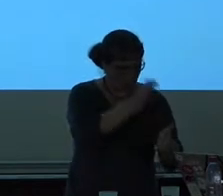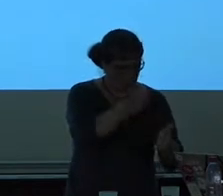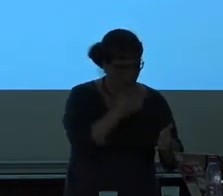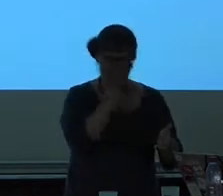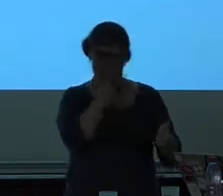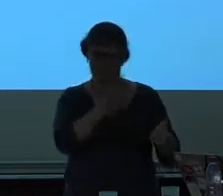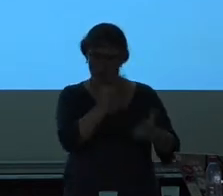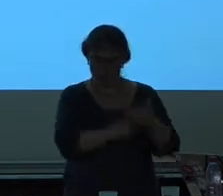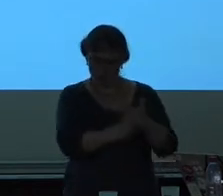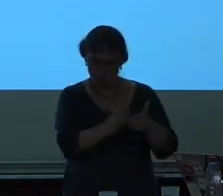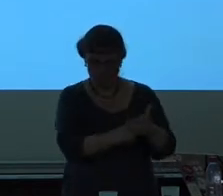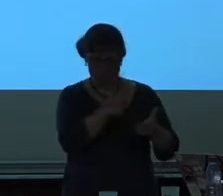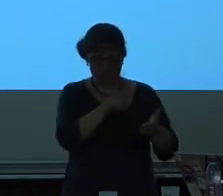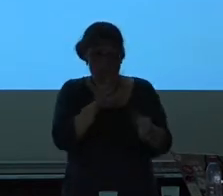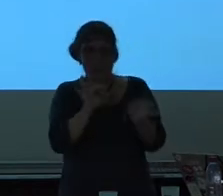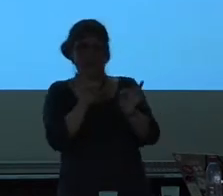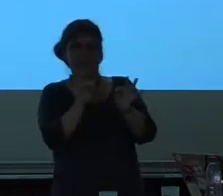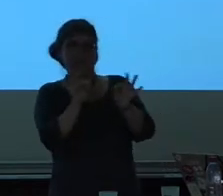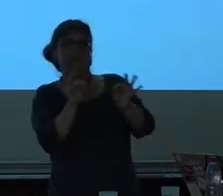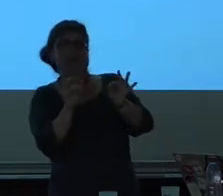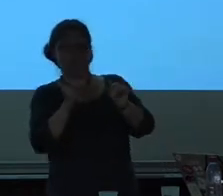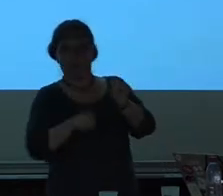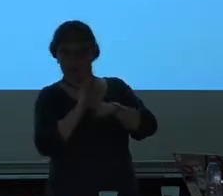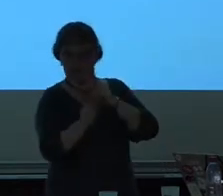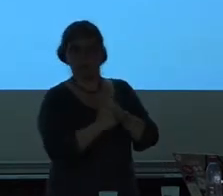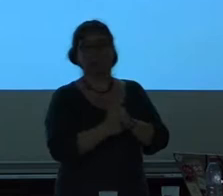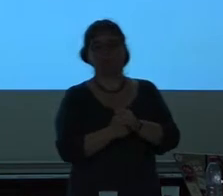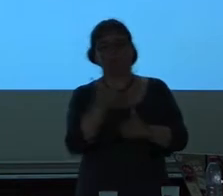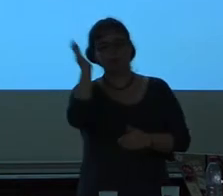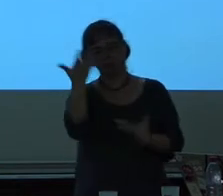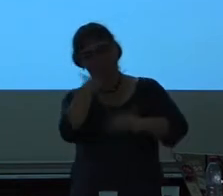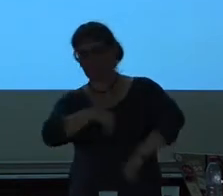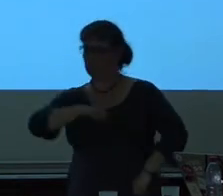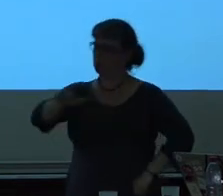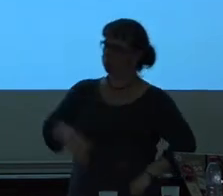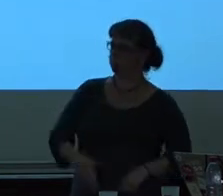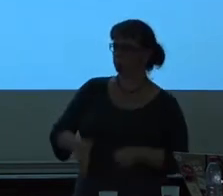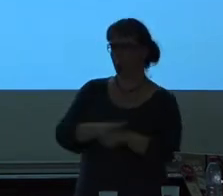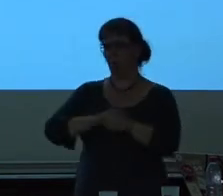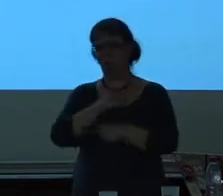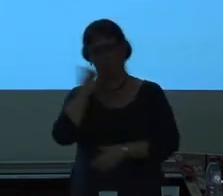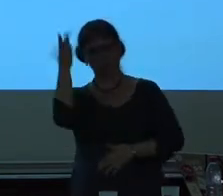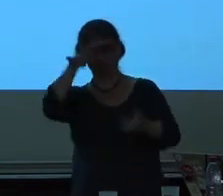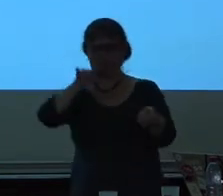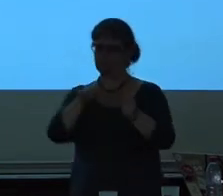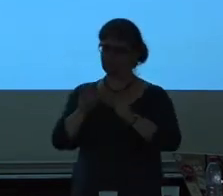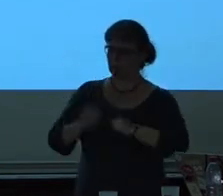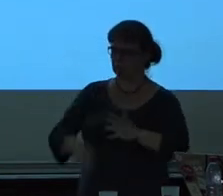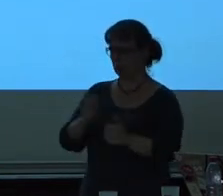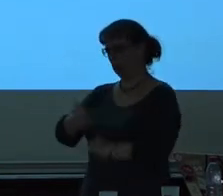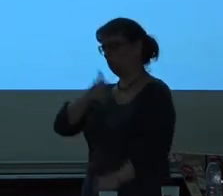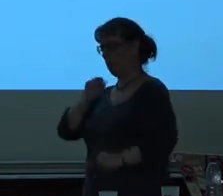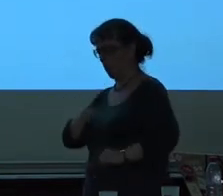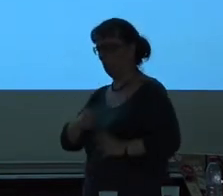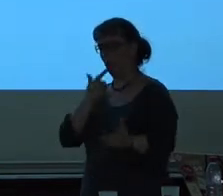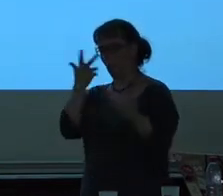besoins. Et quand vraiment il connaît très bien le framework, qu'il sait un peu le modifier, il se dit « Non, mais en fait, moi j'ai envie